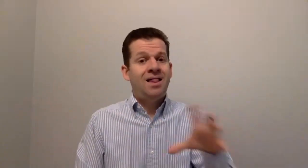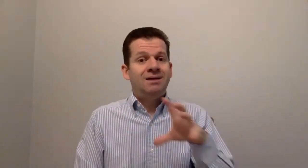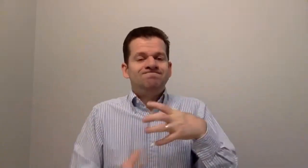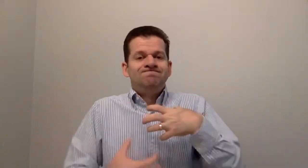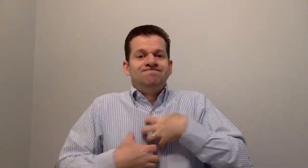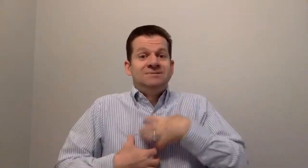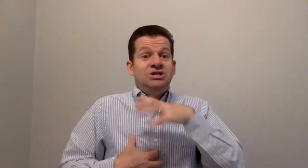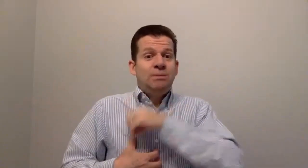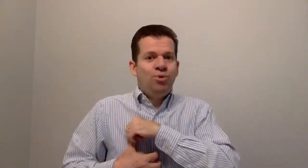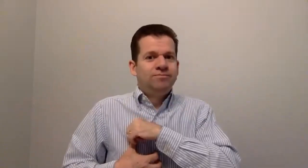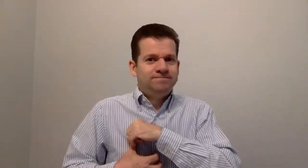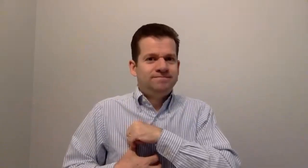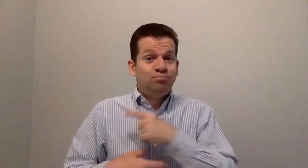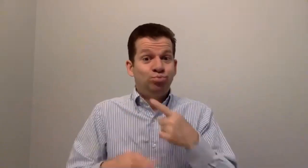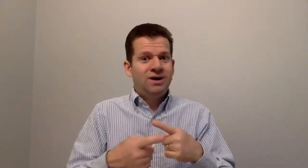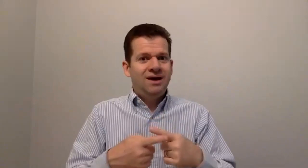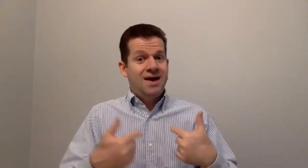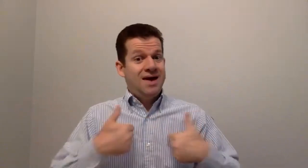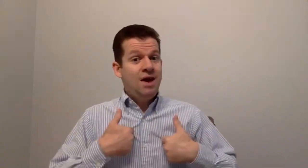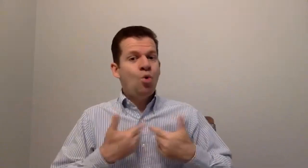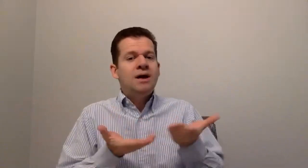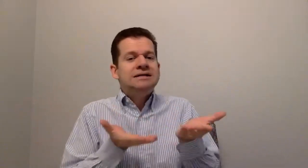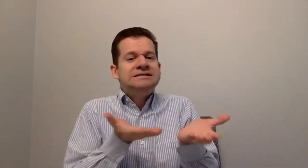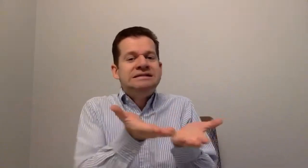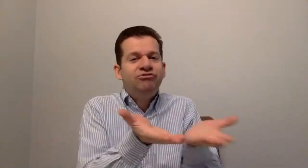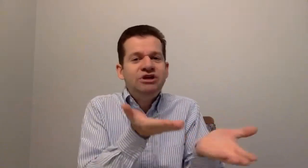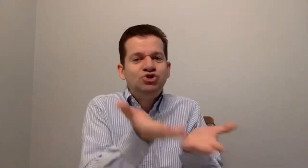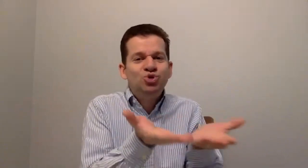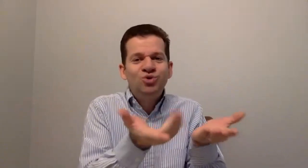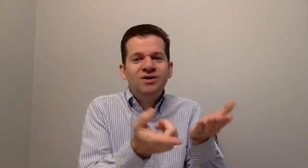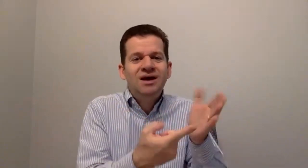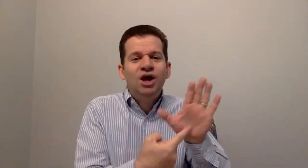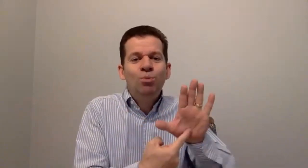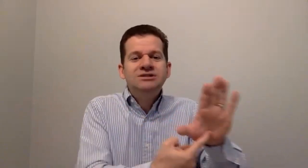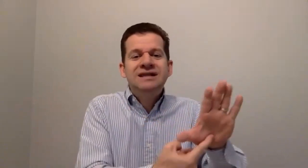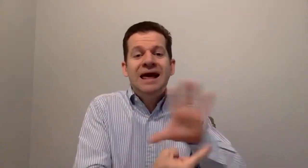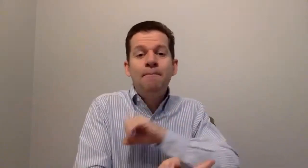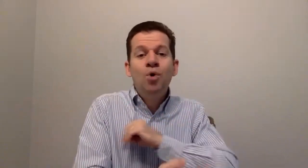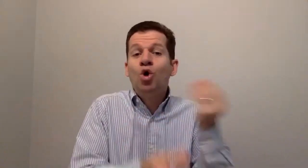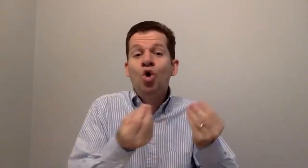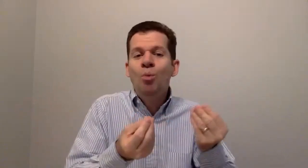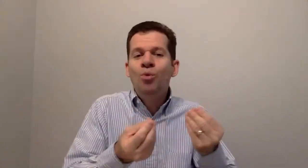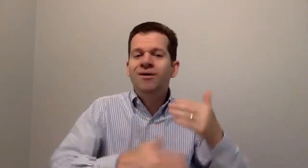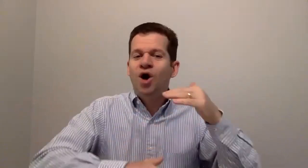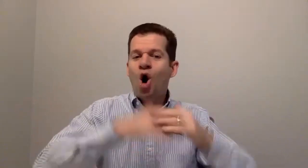ela sente amor. Por quê? Eu serviço. Eu mostrei amor como